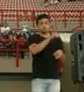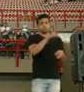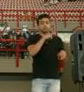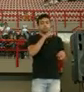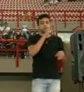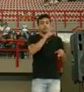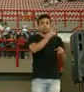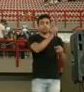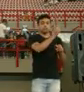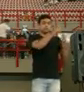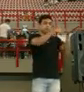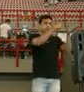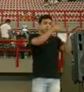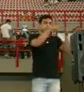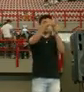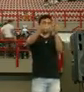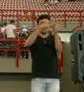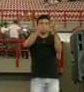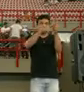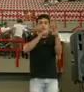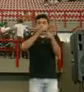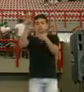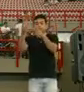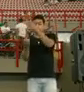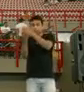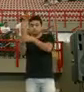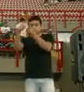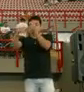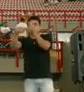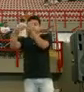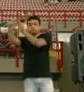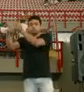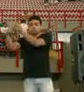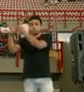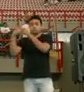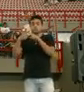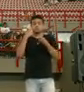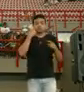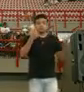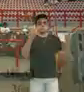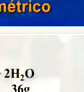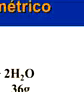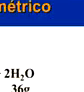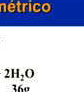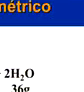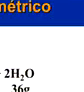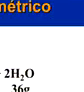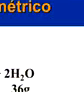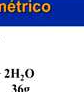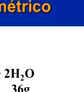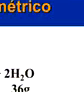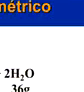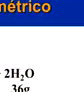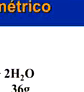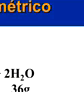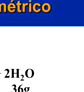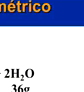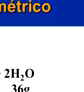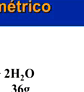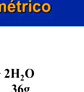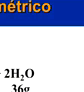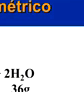de átomos dos reagentes e dos produtos. Se vocês contarem aí, ó, tem um carbono no reagente e